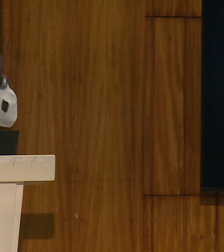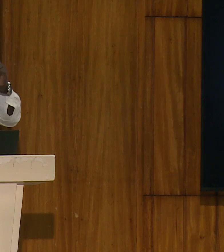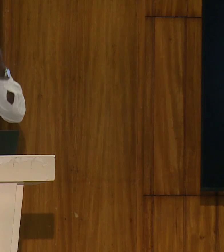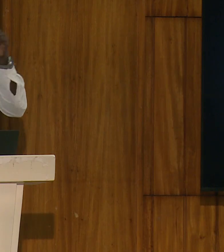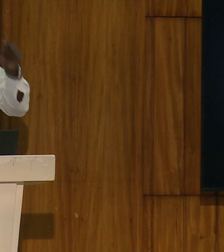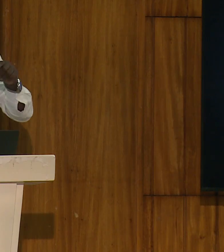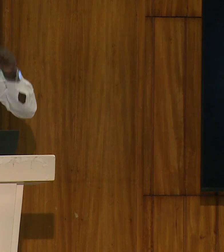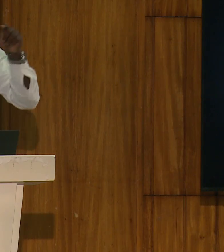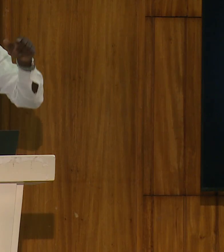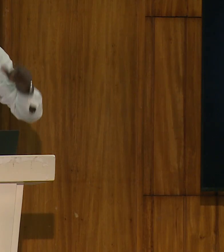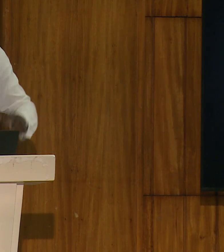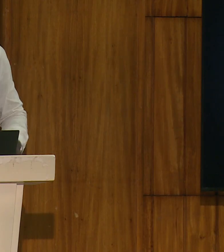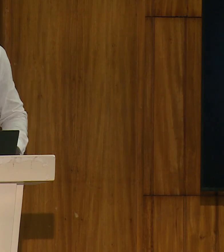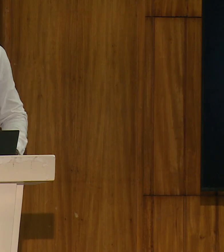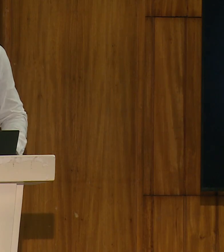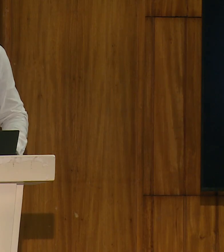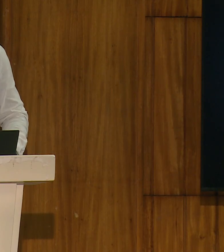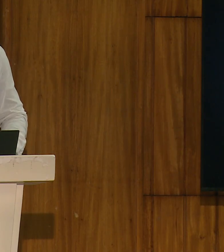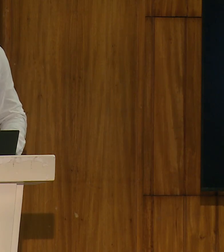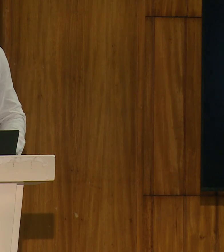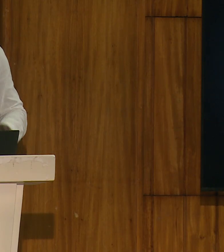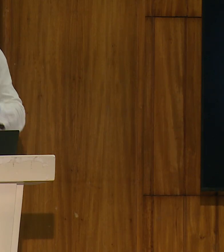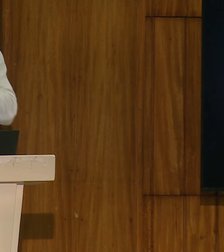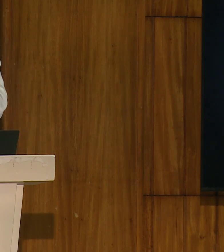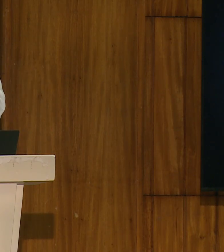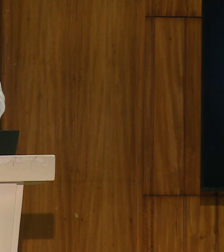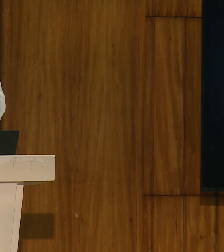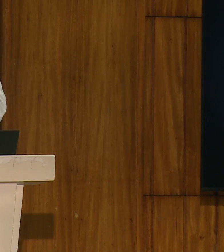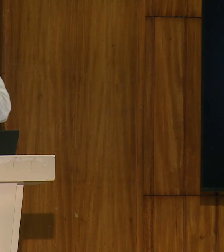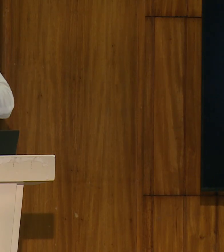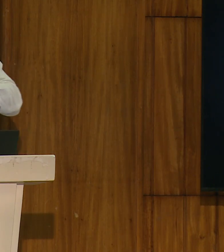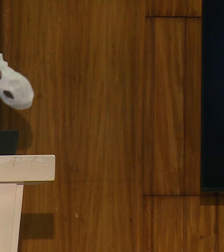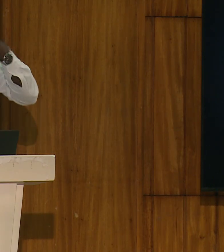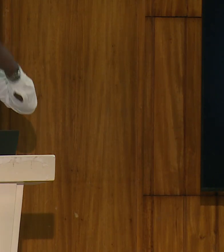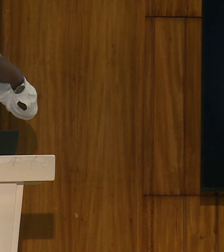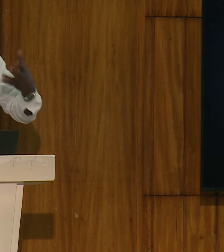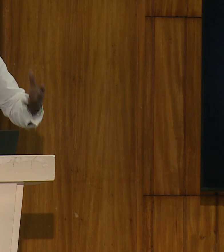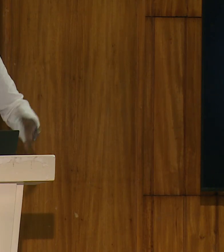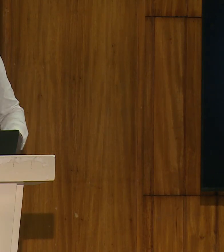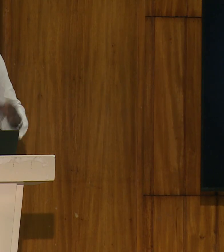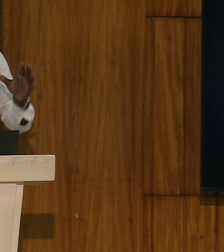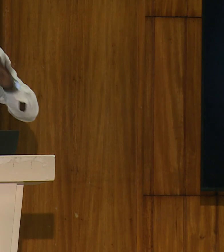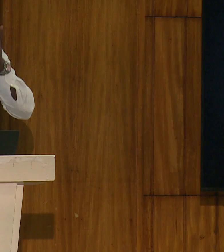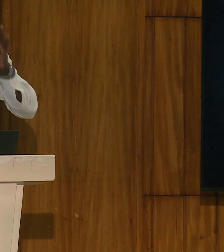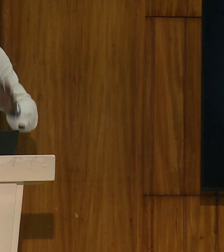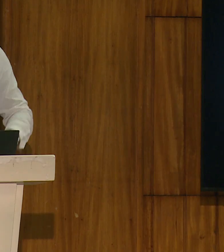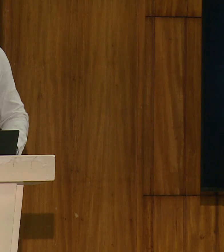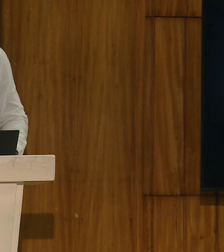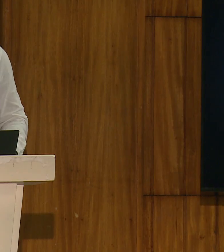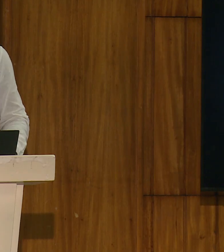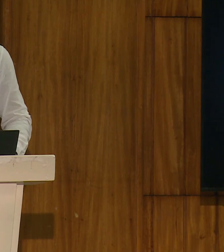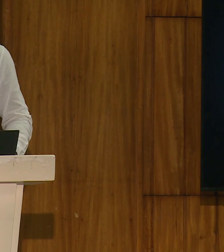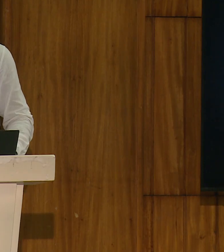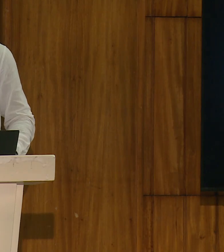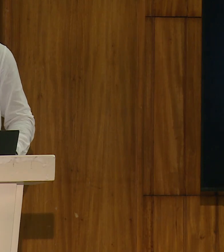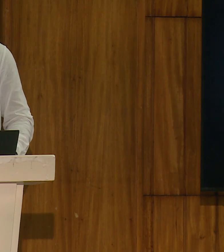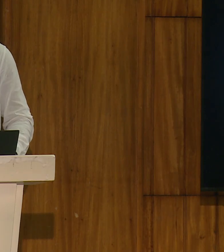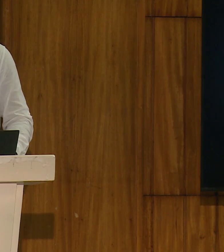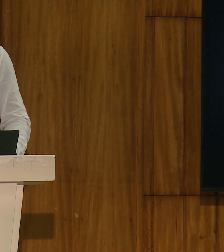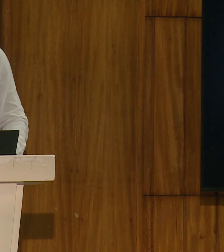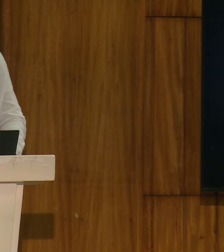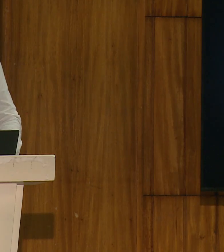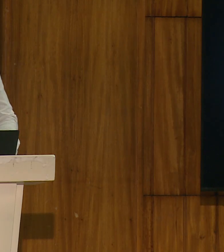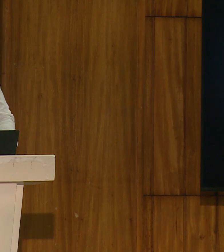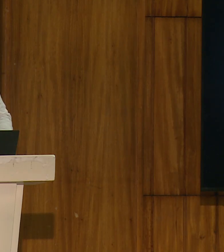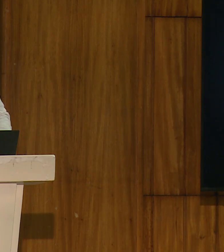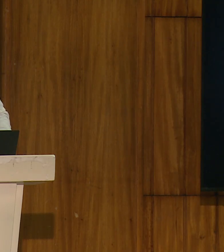para poder dirigir las intervenciones en los jóvenes. Aunque es poco, pero ya es una ganancia porque es la primera vez que el gobierno invierte tanto